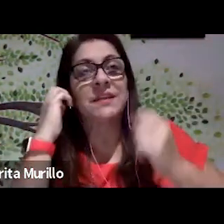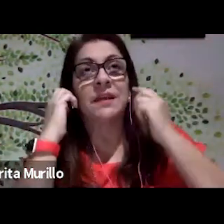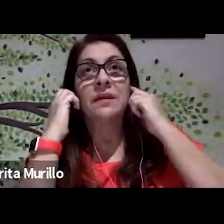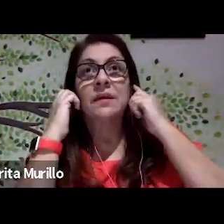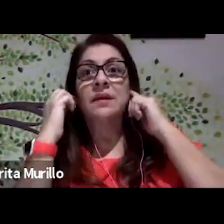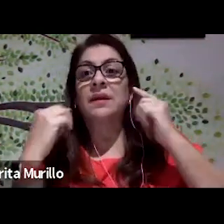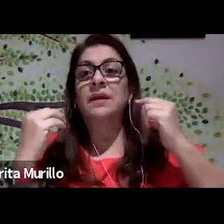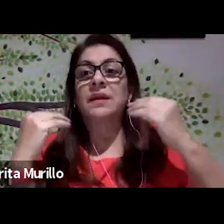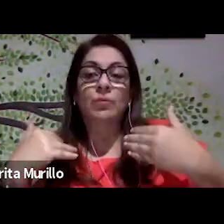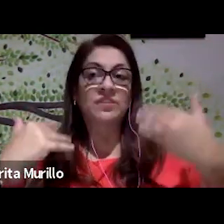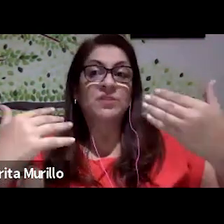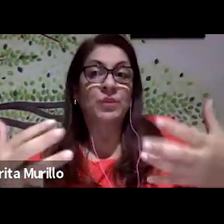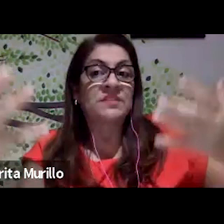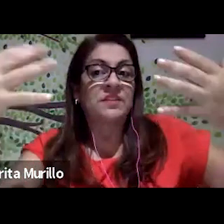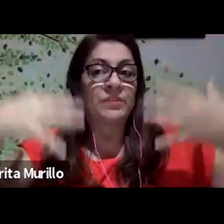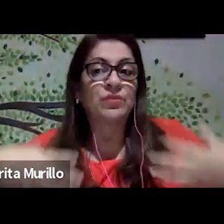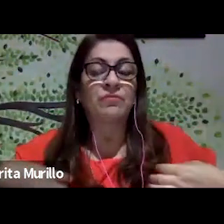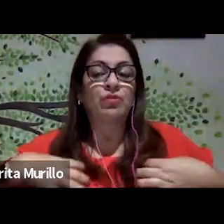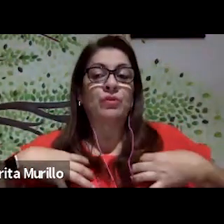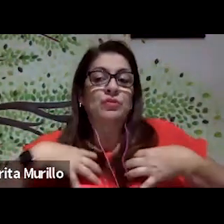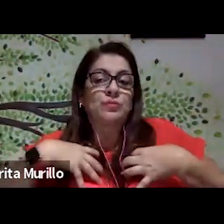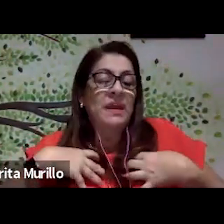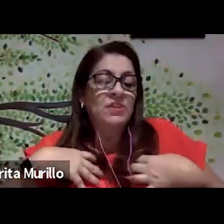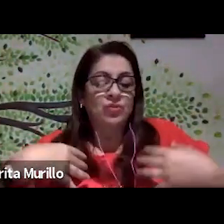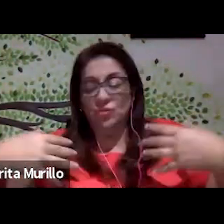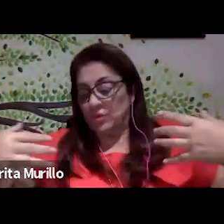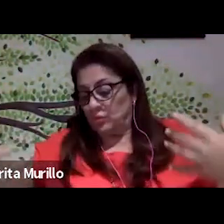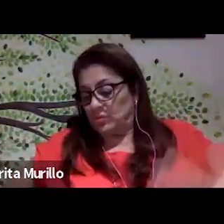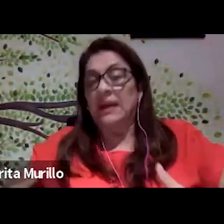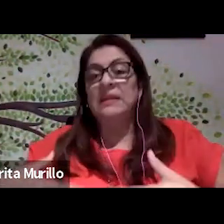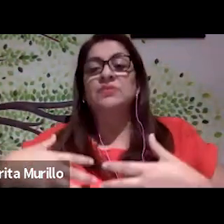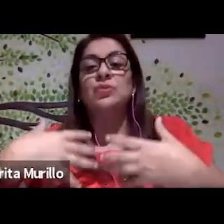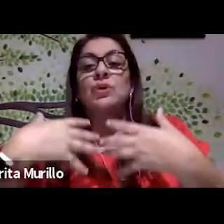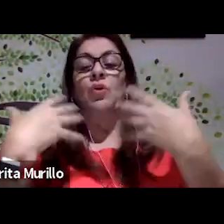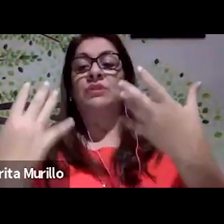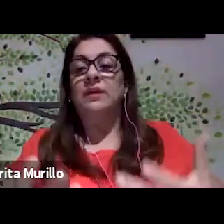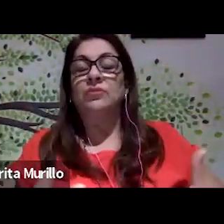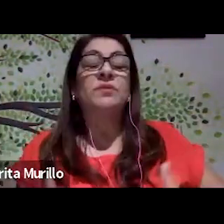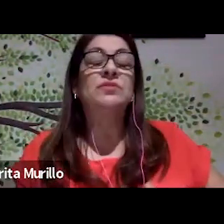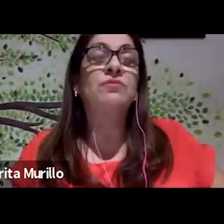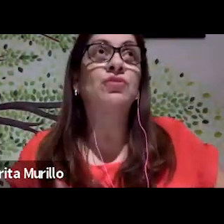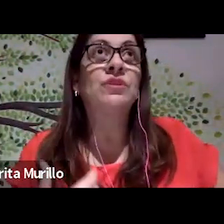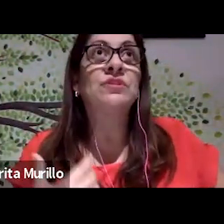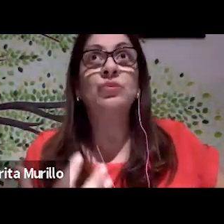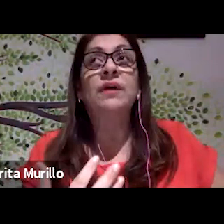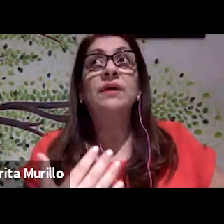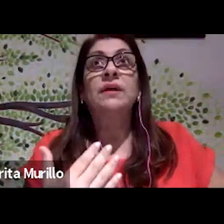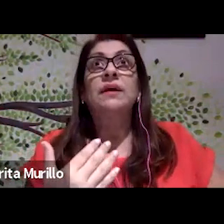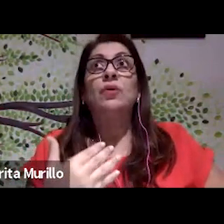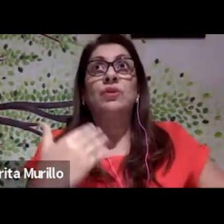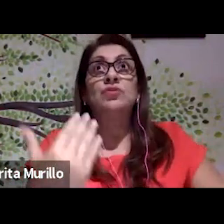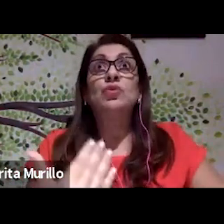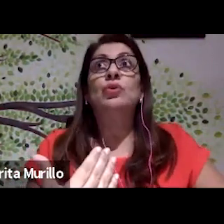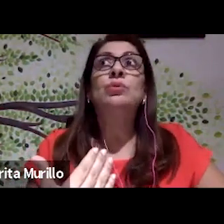ejemplo en el sexting que que vos te expones y tomas una foto de tus pechos o de tus nalgas o te tomas una foto desnuda